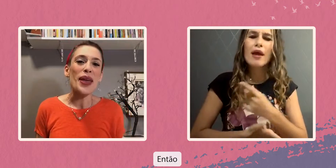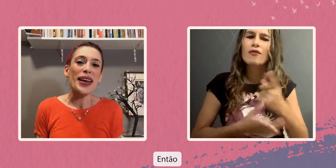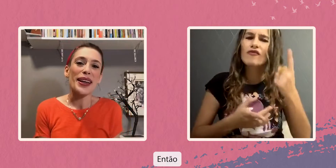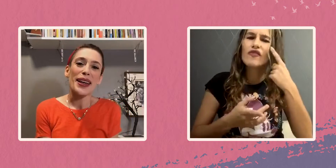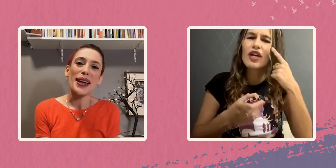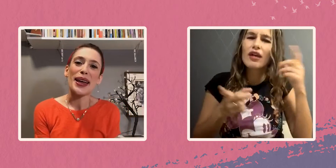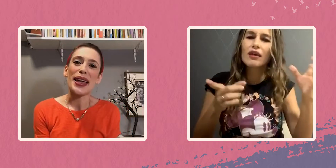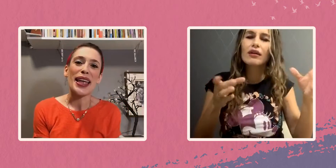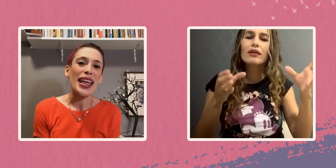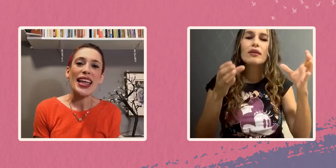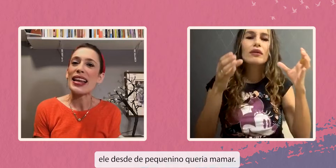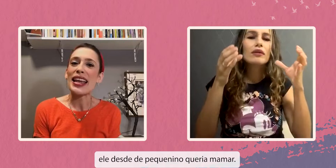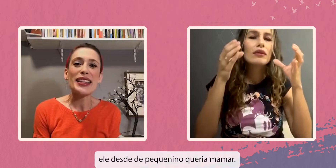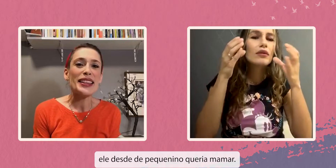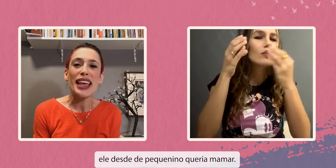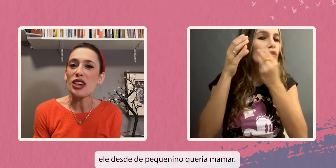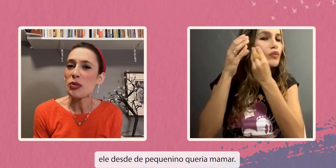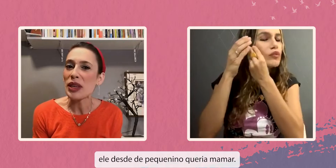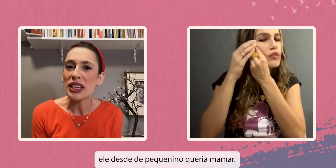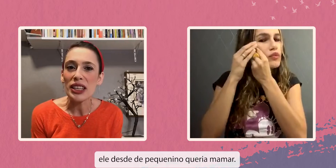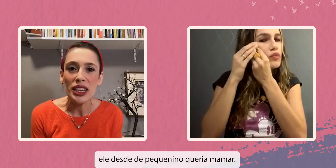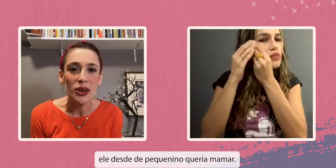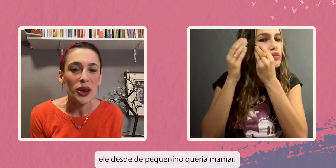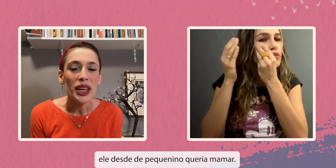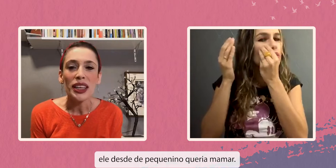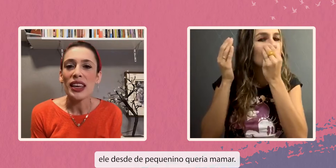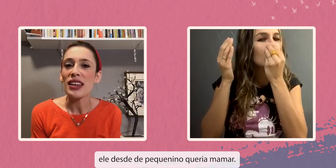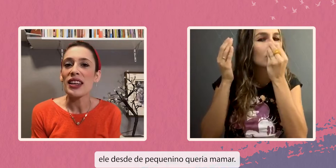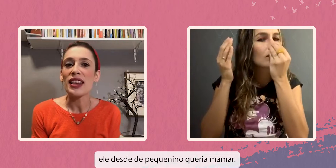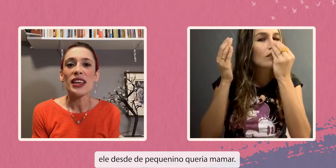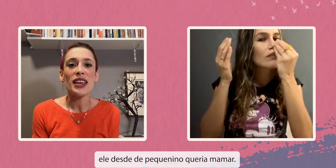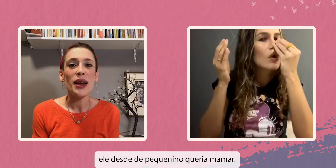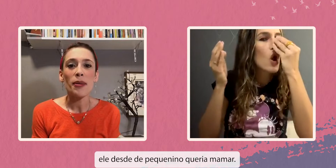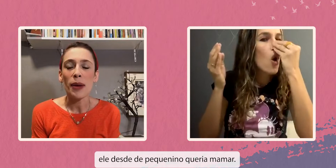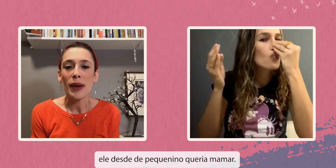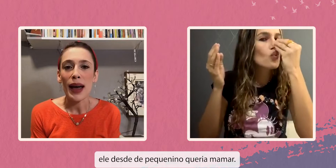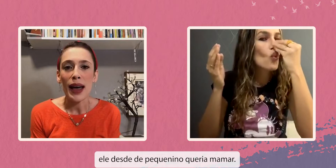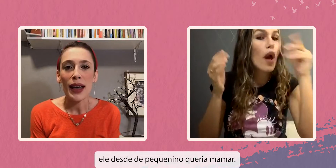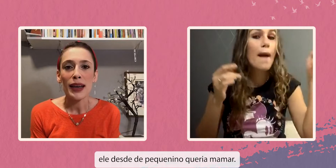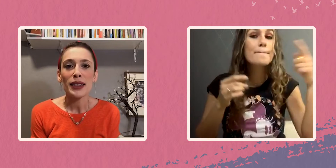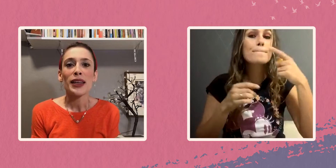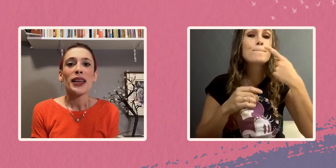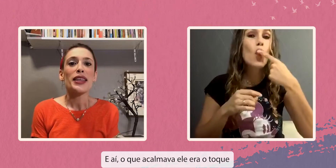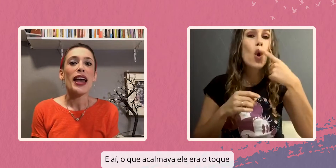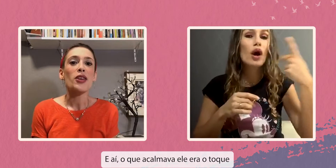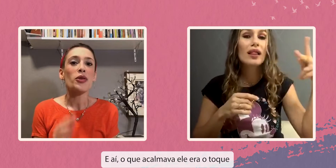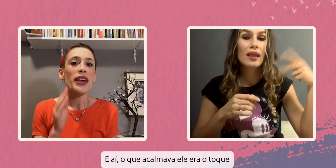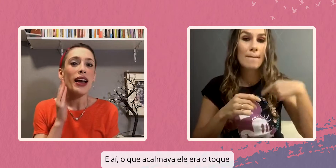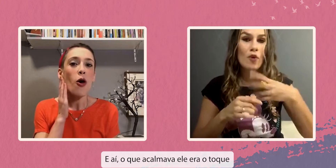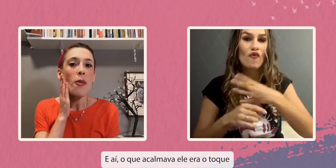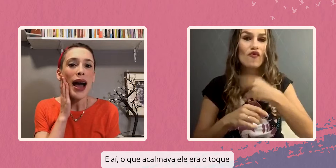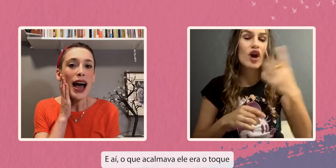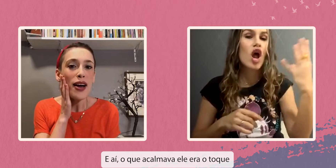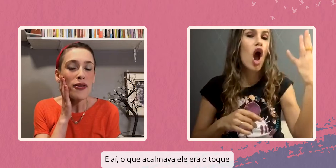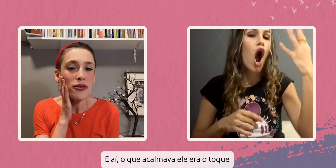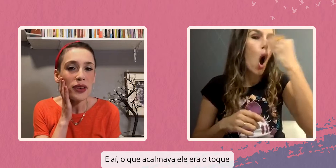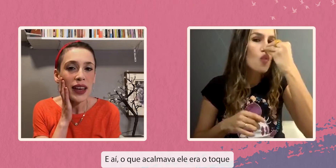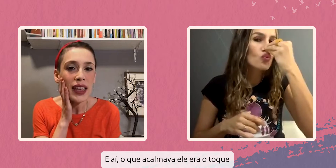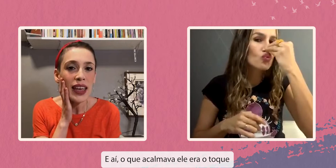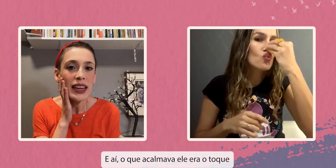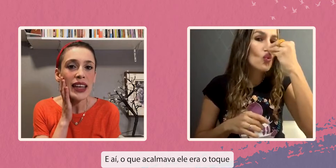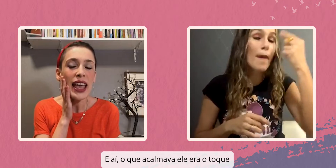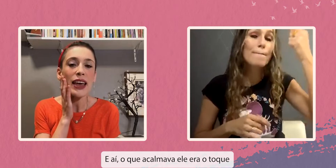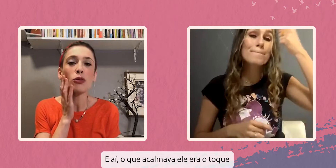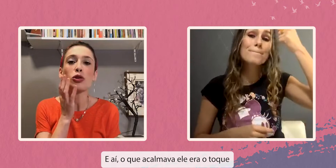Então, ele sempre pequenininho queria mamar. E aí, o que